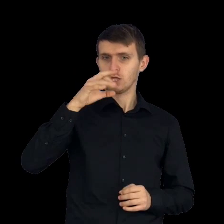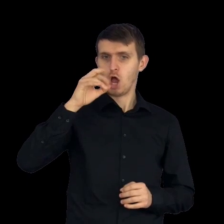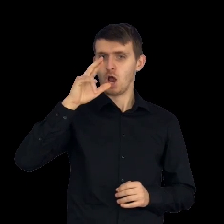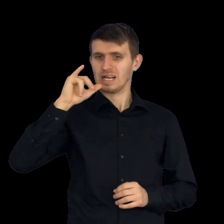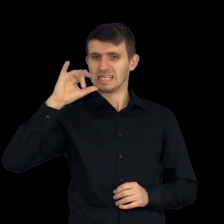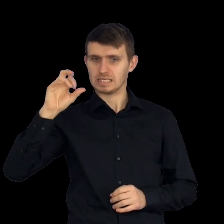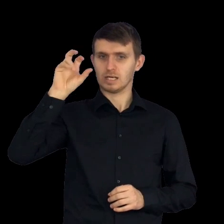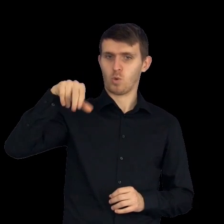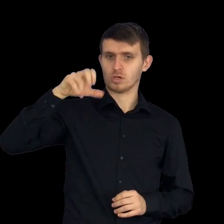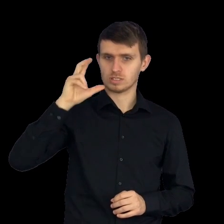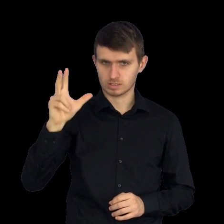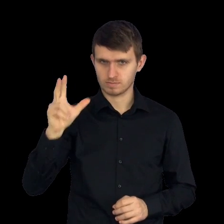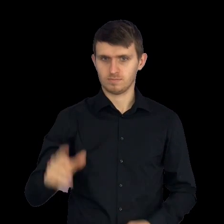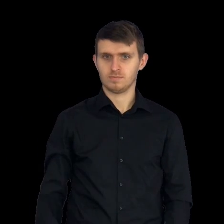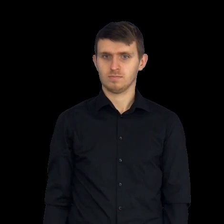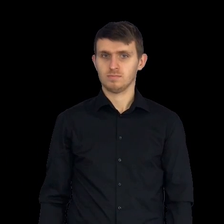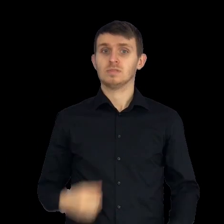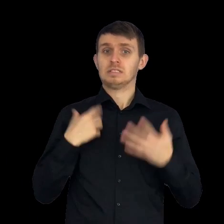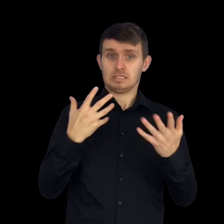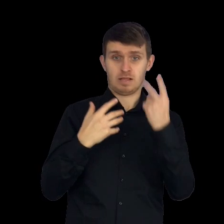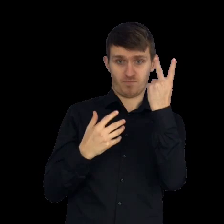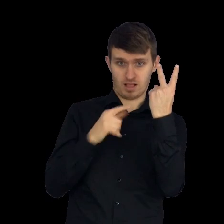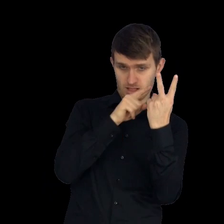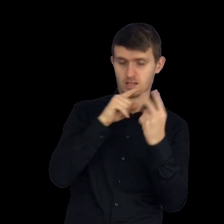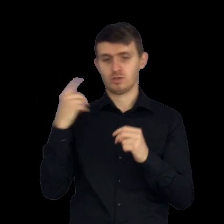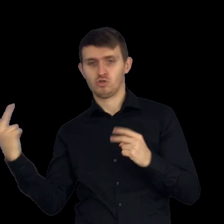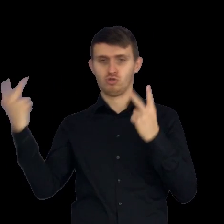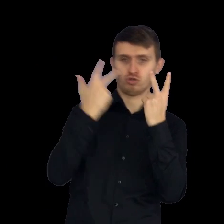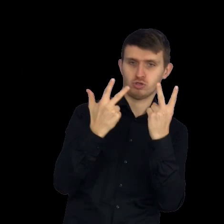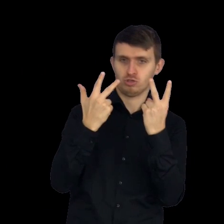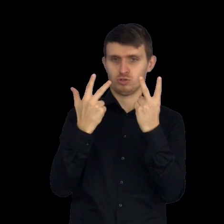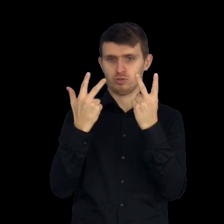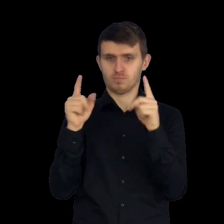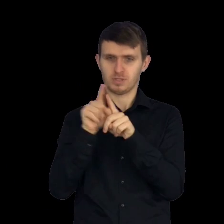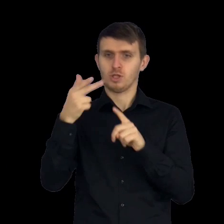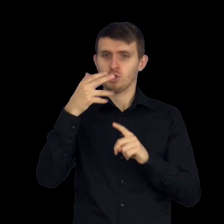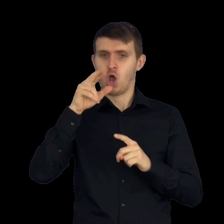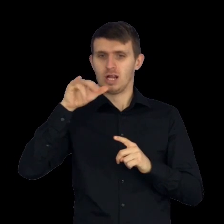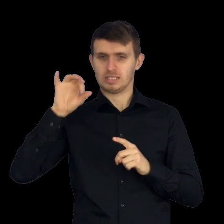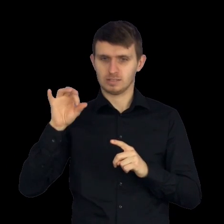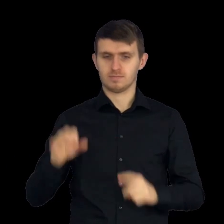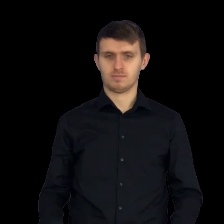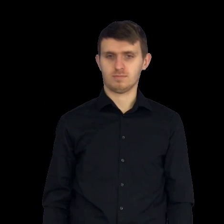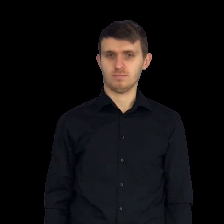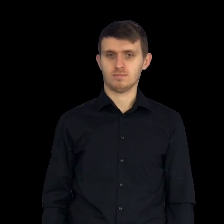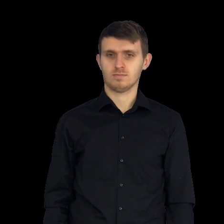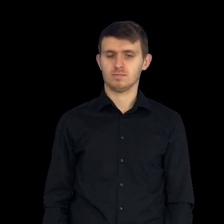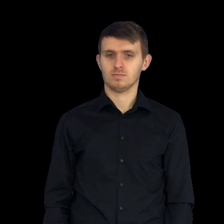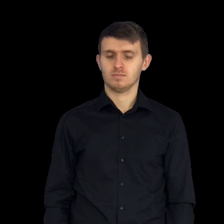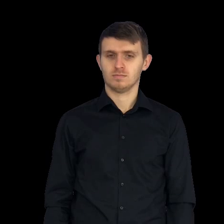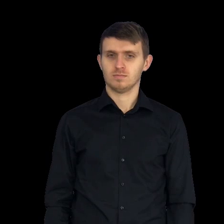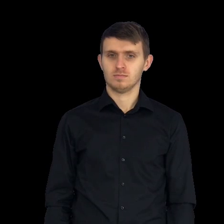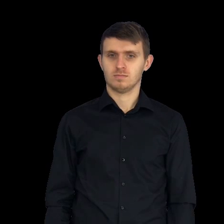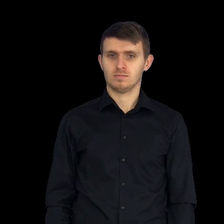Załóżmy, że mamy dwóch Chucków Norrisów. I chcemy do nich dodać kolejnych trzech Chucków